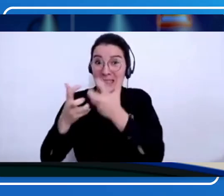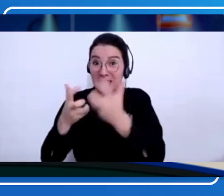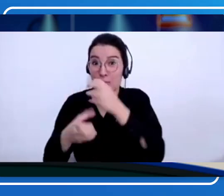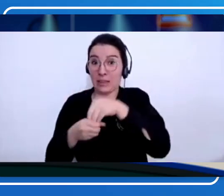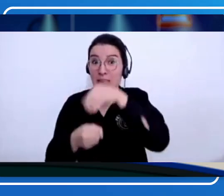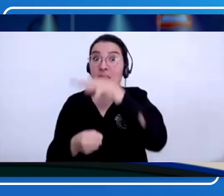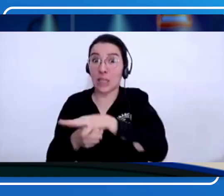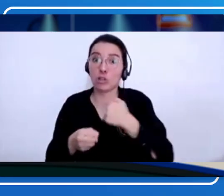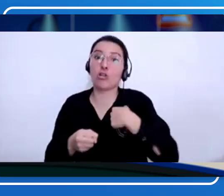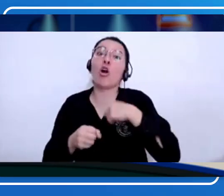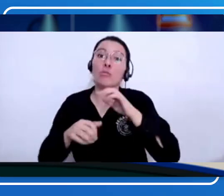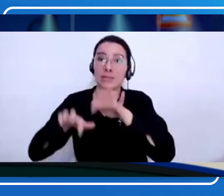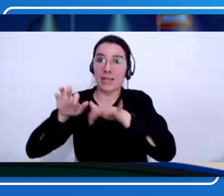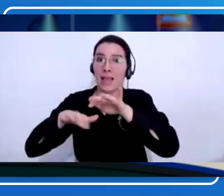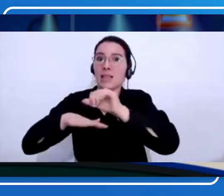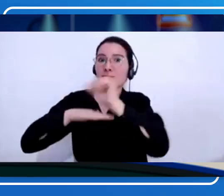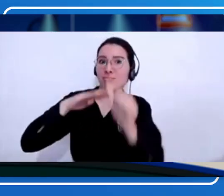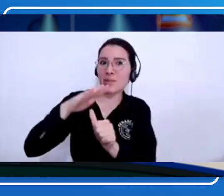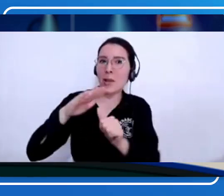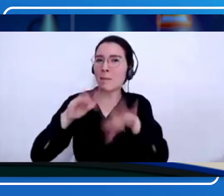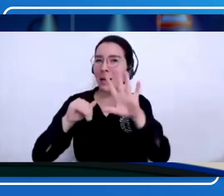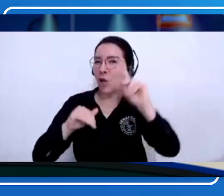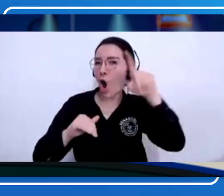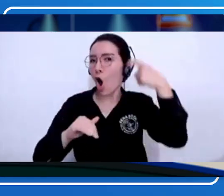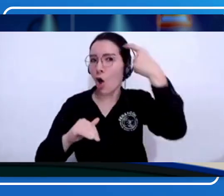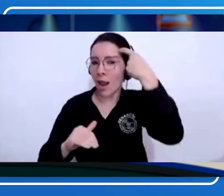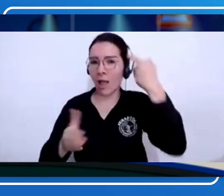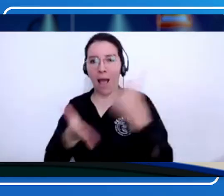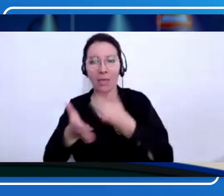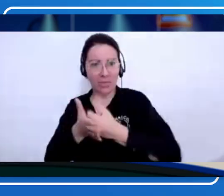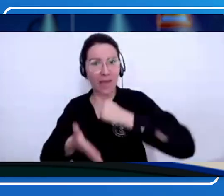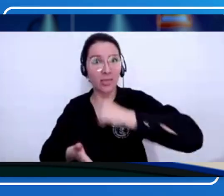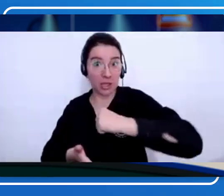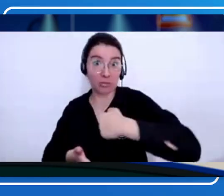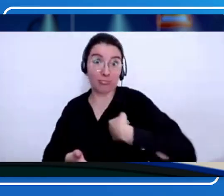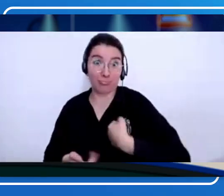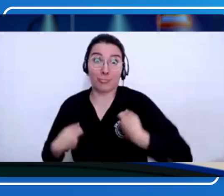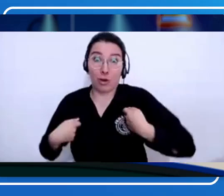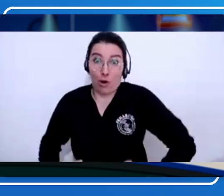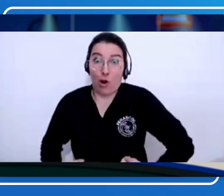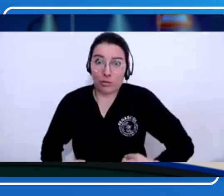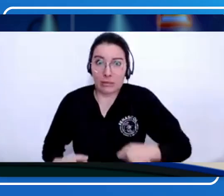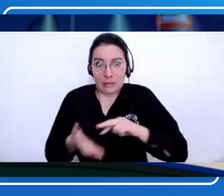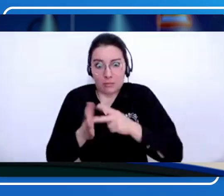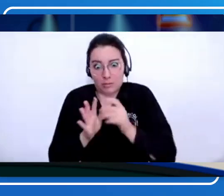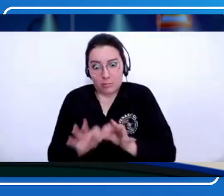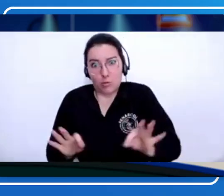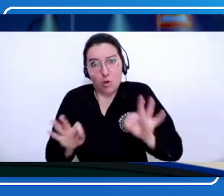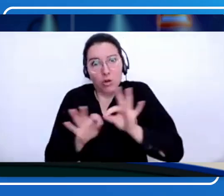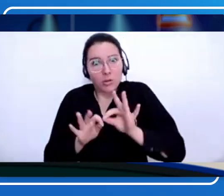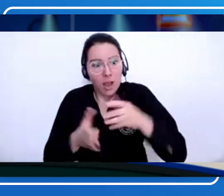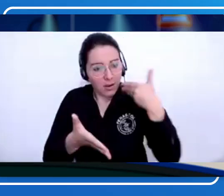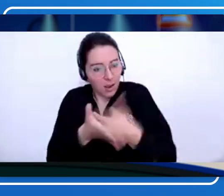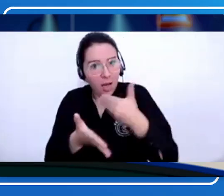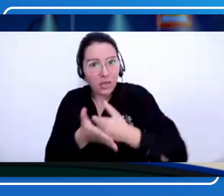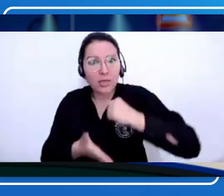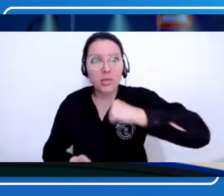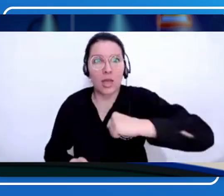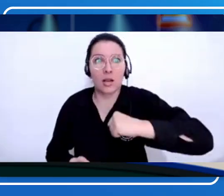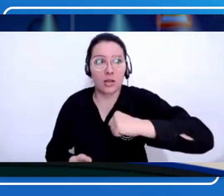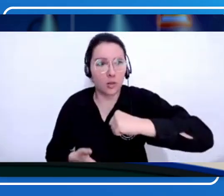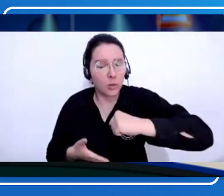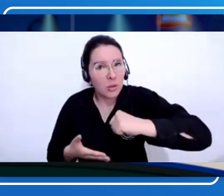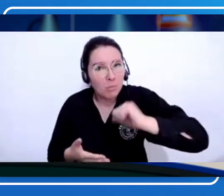el subsecretario para la gobernabilidad y garantía de derechos. Y esto es muy importante tenerlo en cuenta. La garantía de derechos es